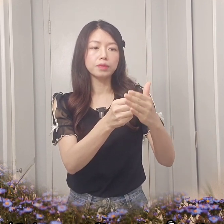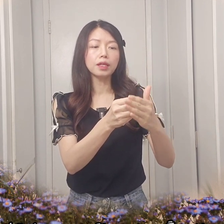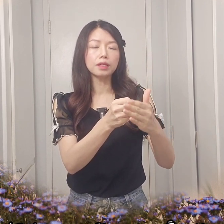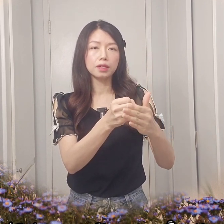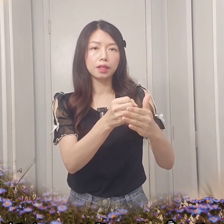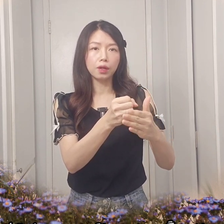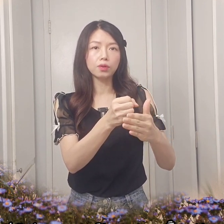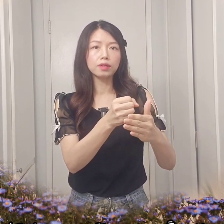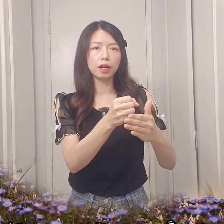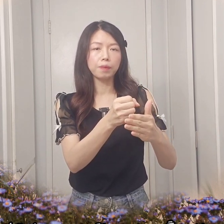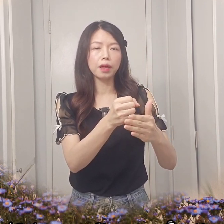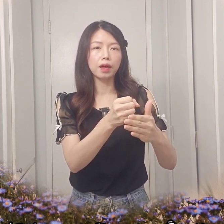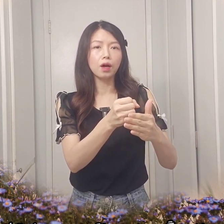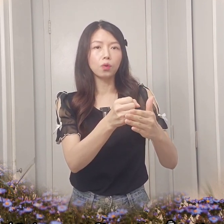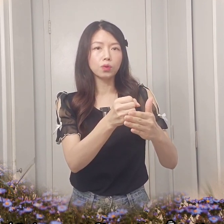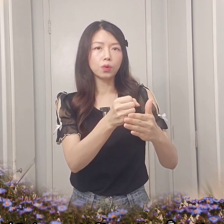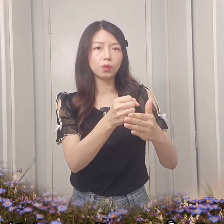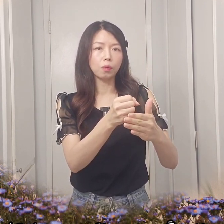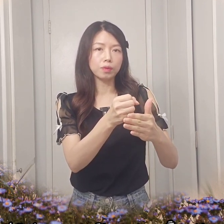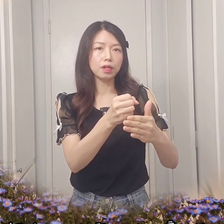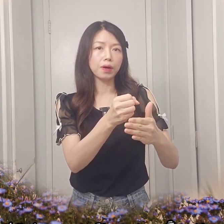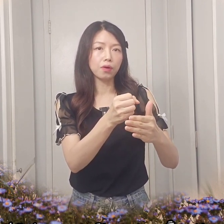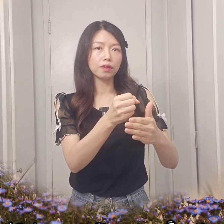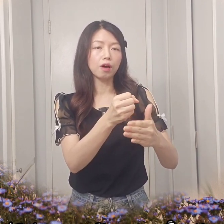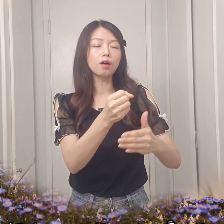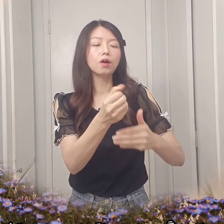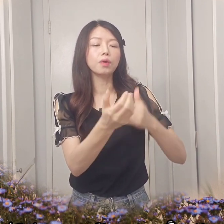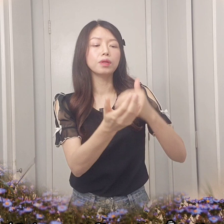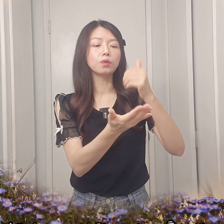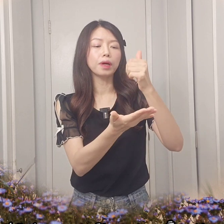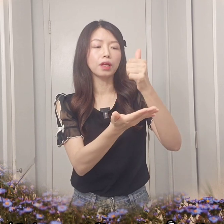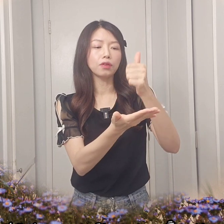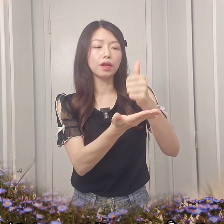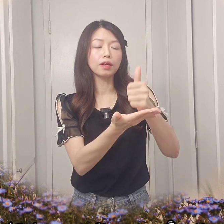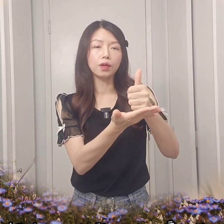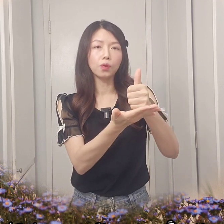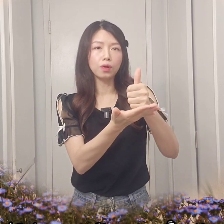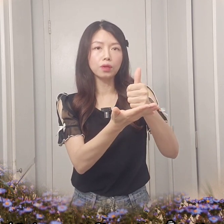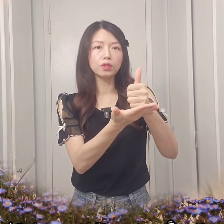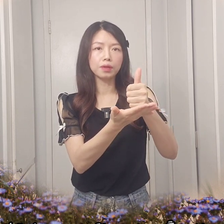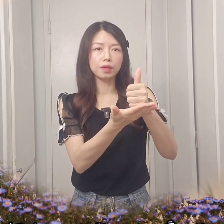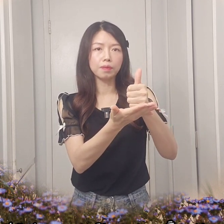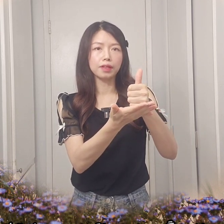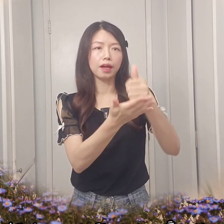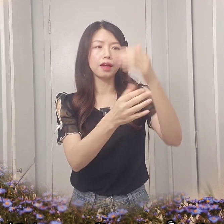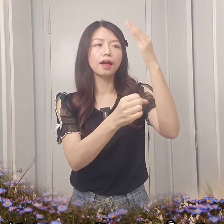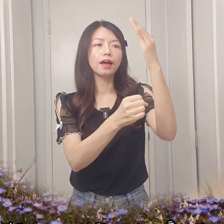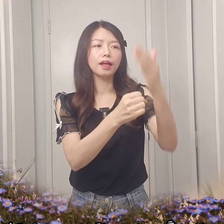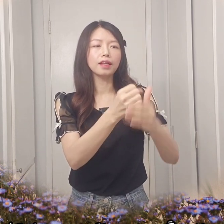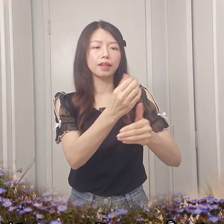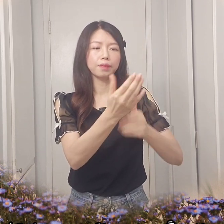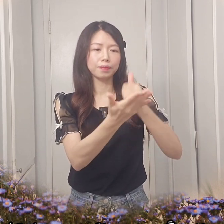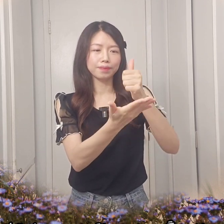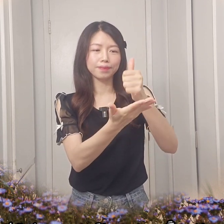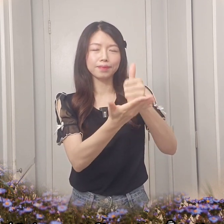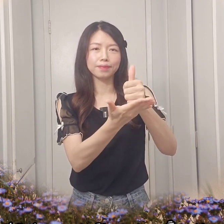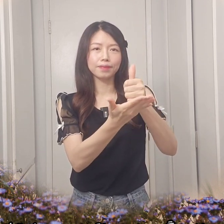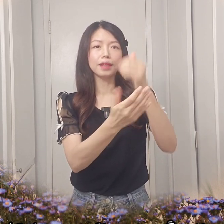아래로 감싸듯이 내려오신 다음에 오른손 엄지를 바꿔서 왼손 바닥 위에 그대로 올려놓으시면 됩니다.